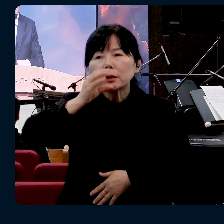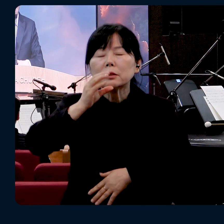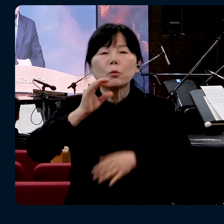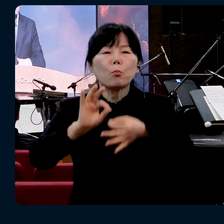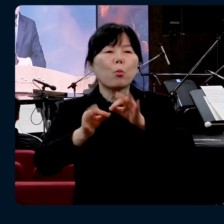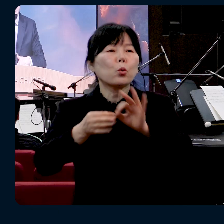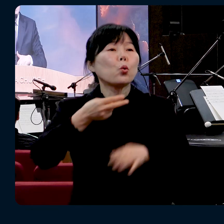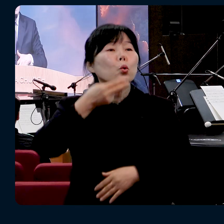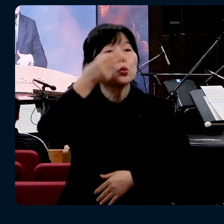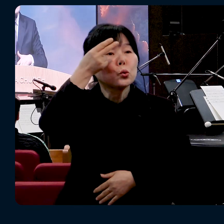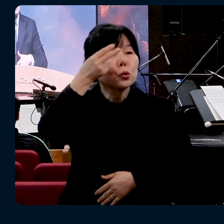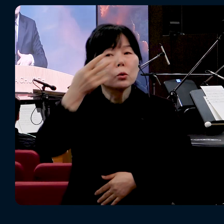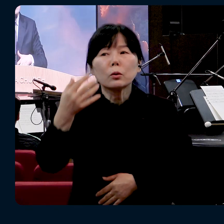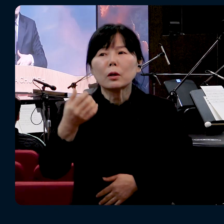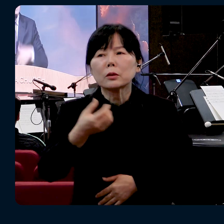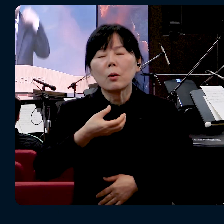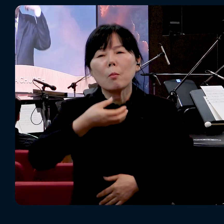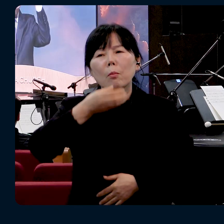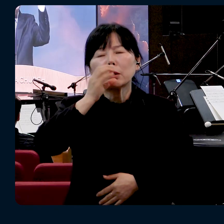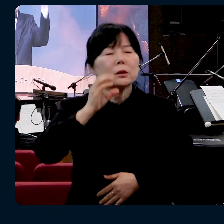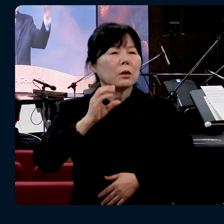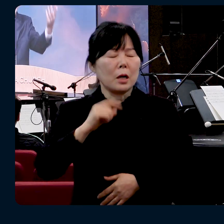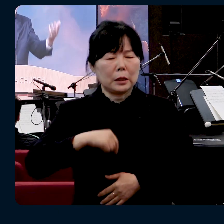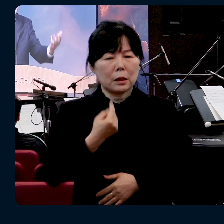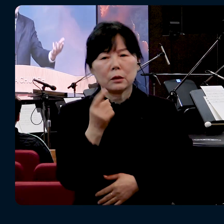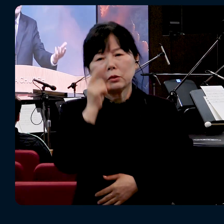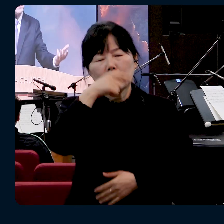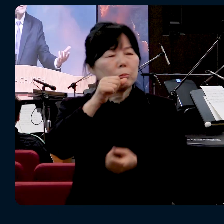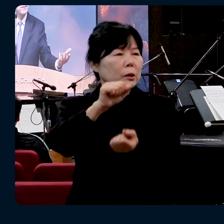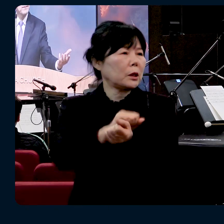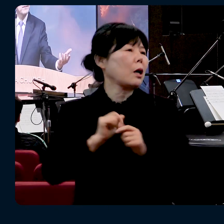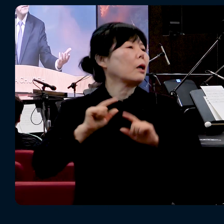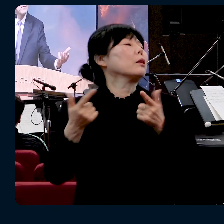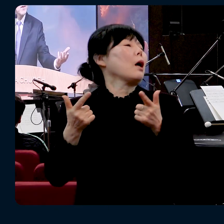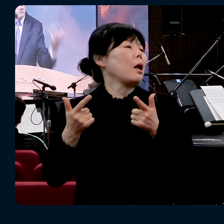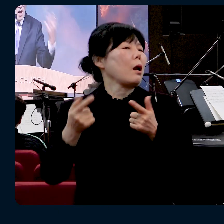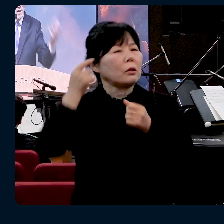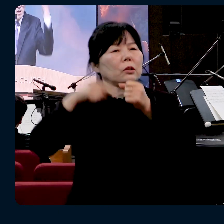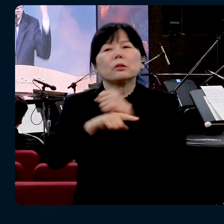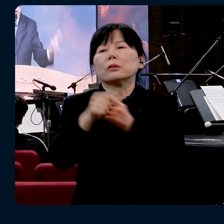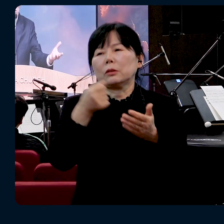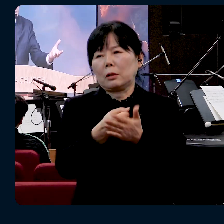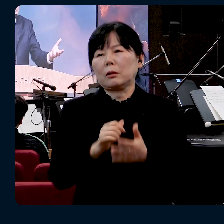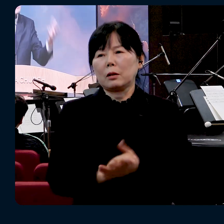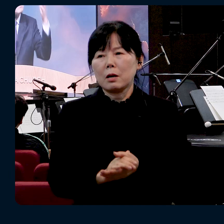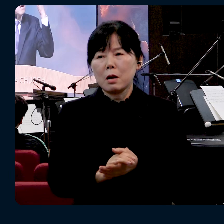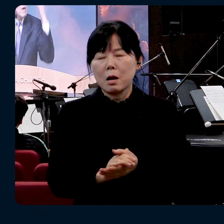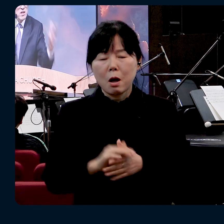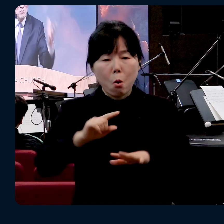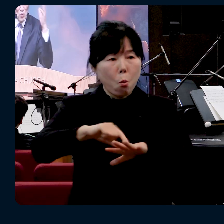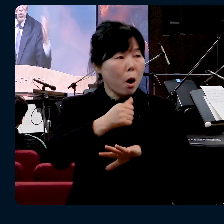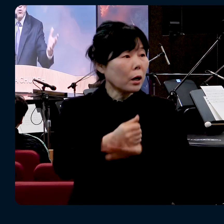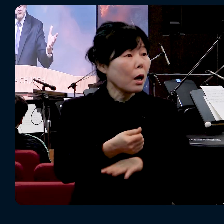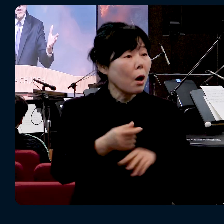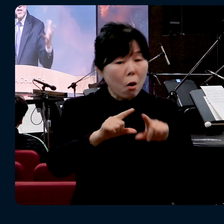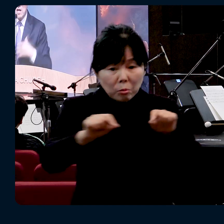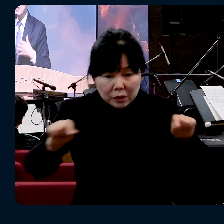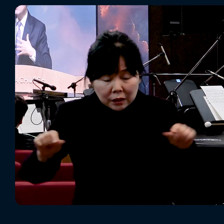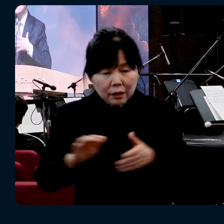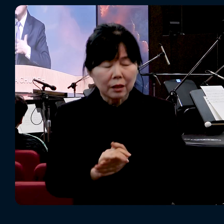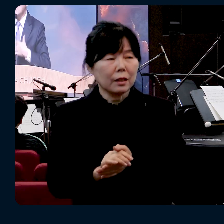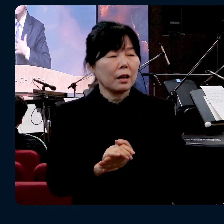자기를 더럽히지 아니하리라 라는 뜻을 세운 거예요. 왕의 음식과 그가 마시는